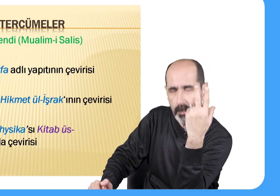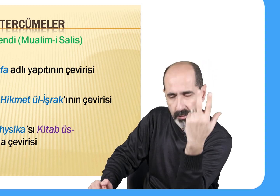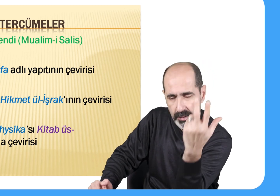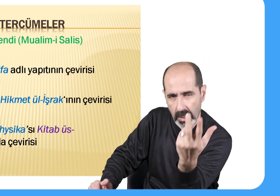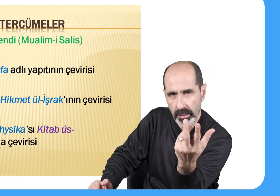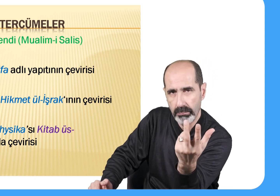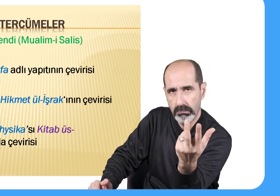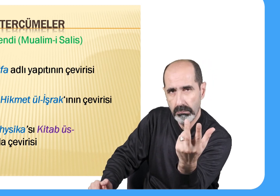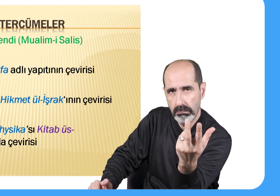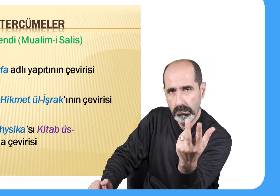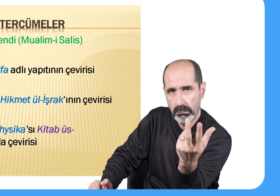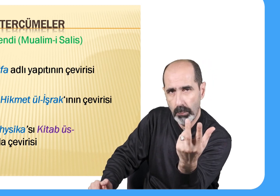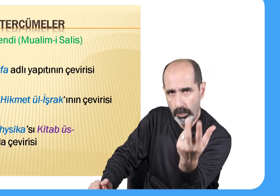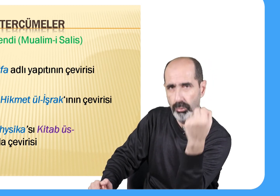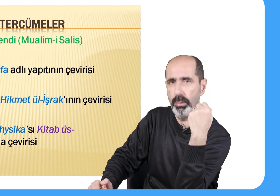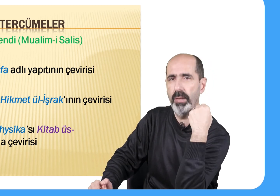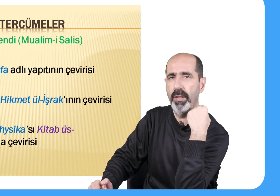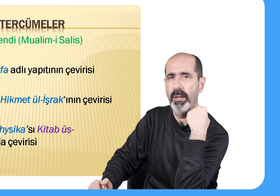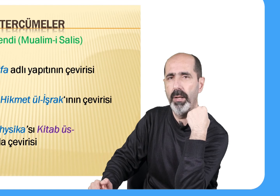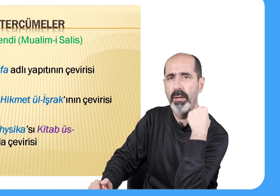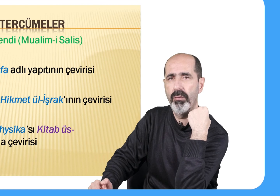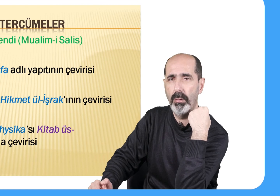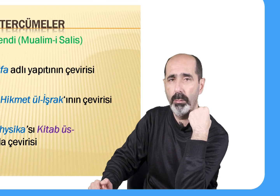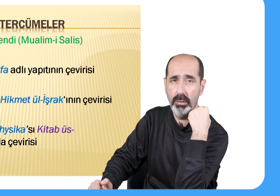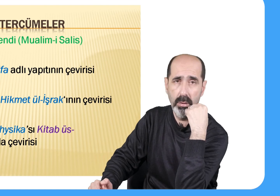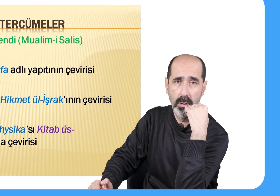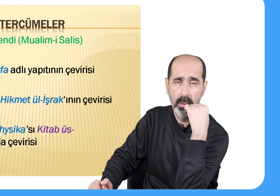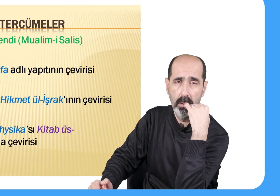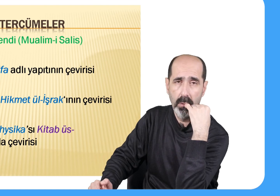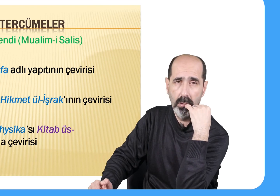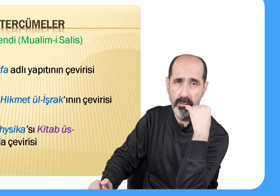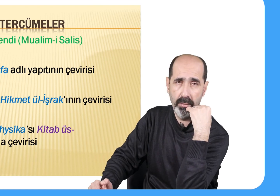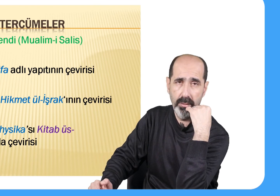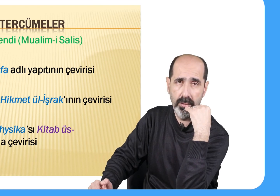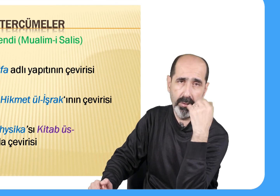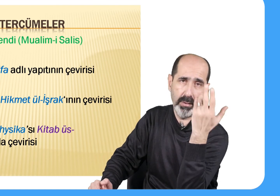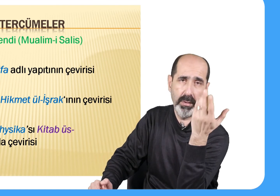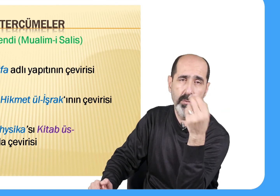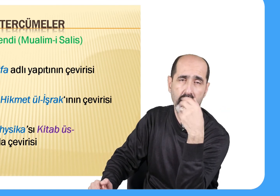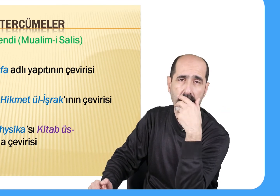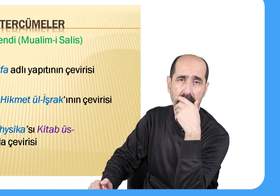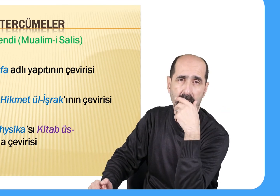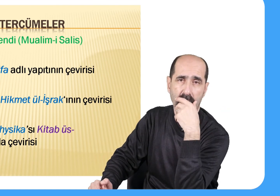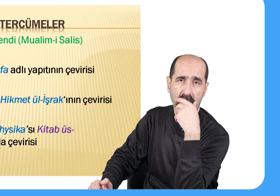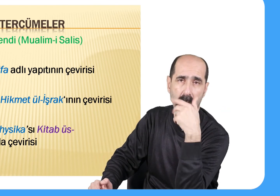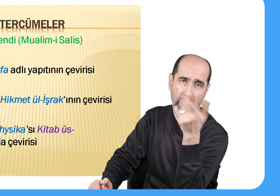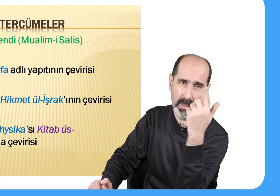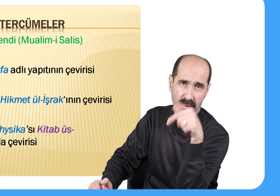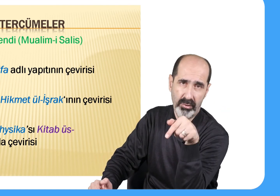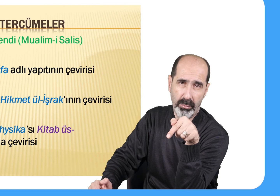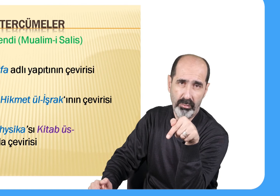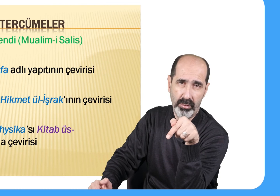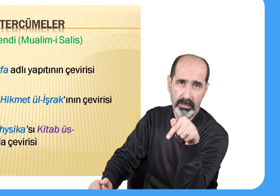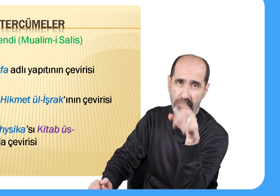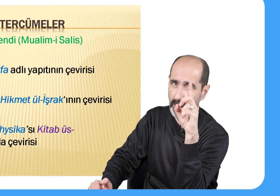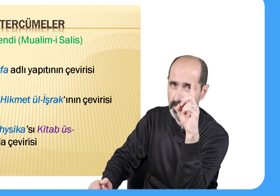İbni Sina'nın o meşhur eserini çevirmiştir diyeceksiniz ki zaten ibnesin annesi Türkçe'yi